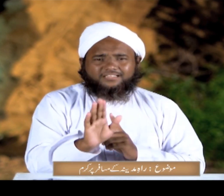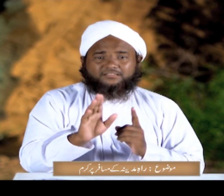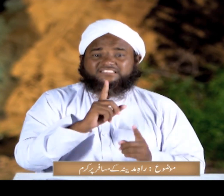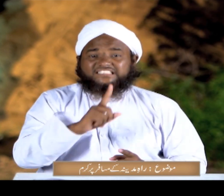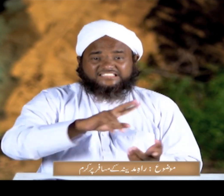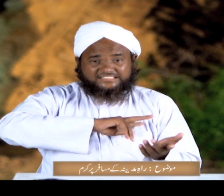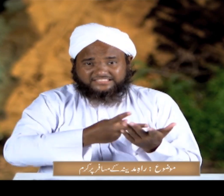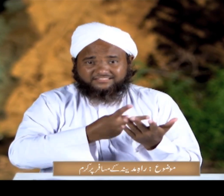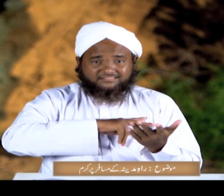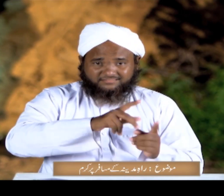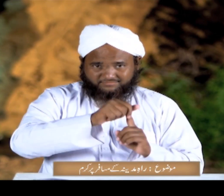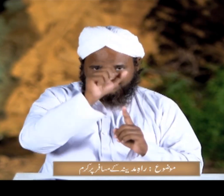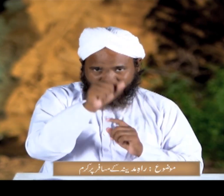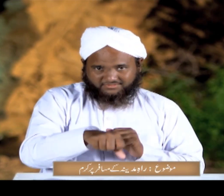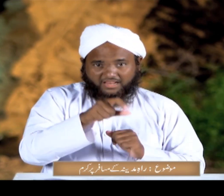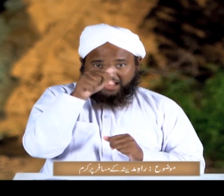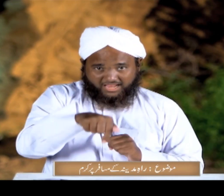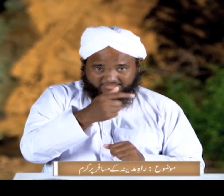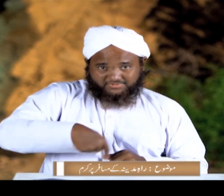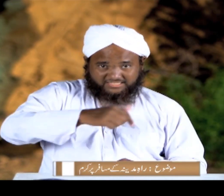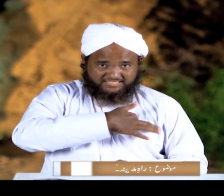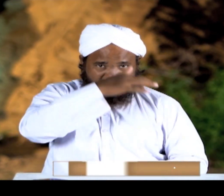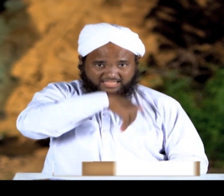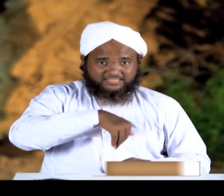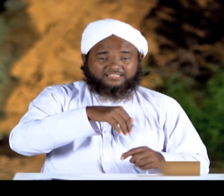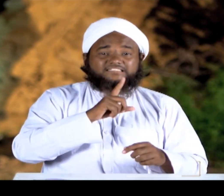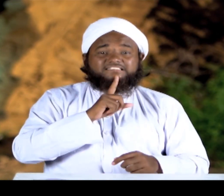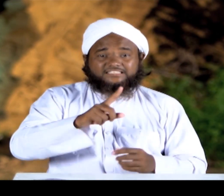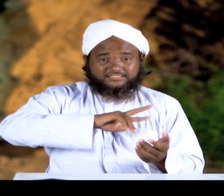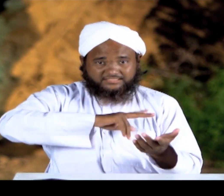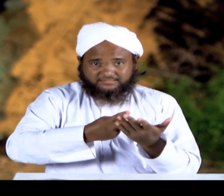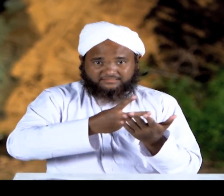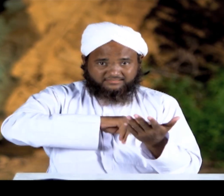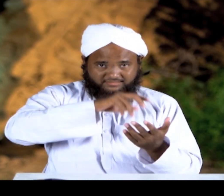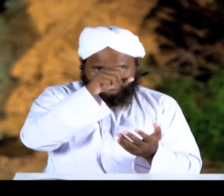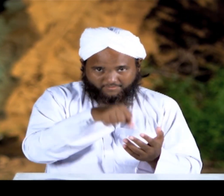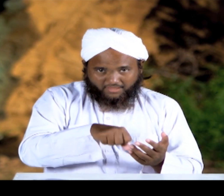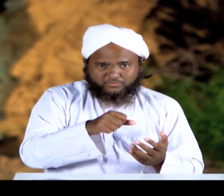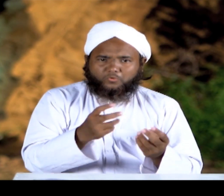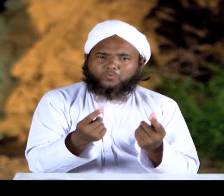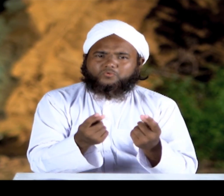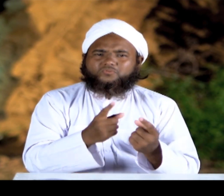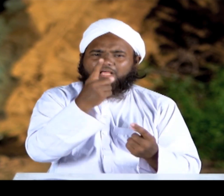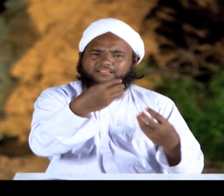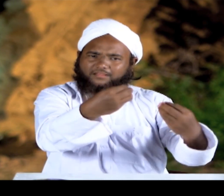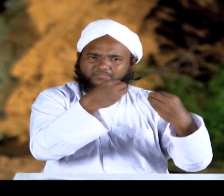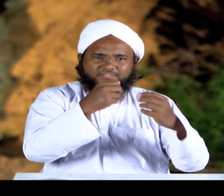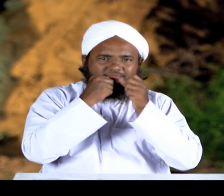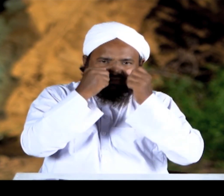ضرورت ہے. اگر آج بھی کسی کے دل میں مدینے جانے کی سچی تڑپ ہو تو حاضری کے انتظام خود ہی ہو جاتے ہیں.